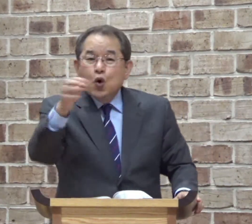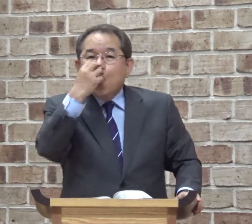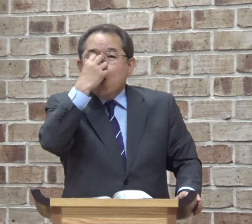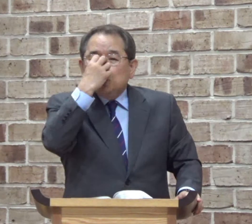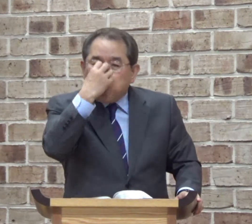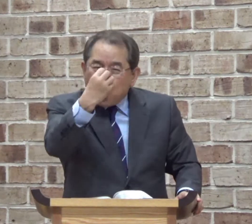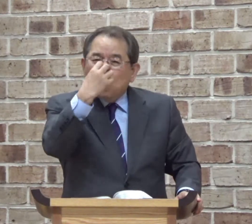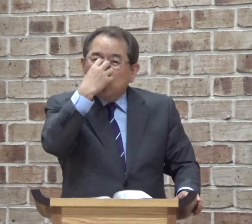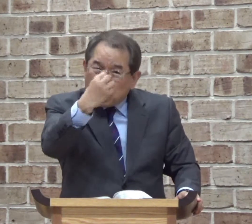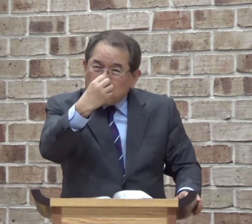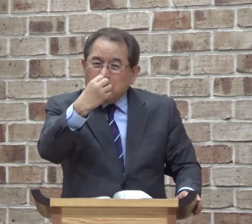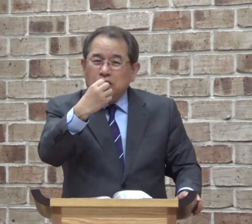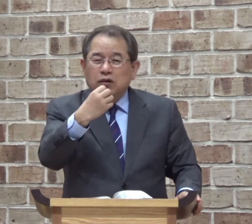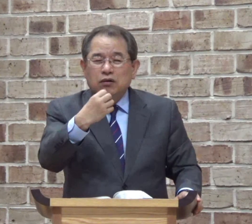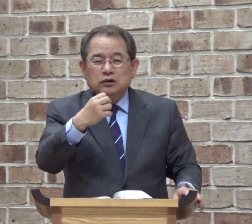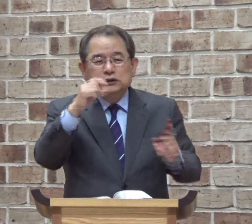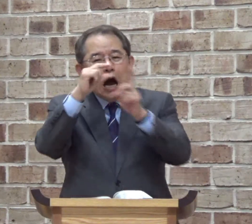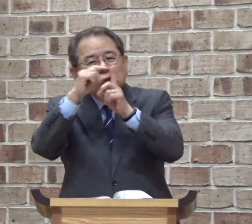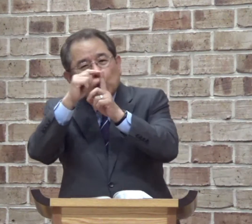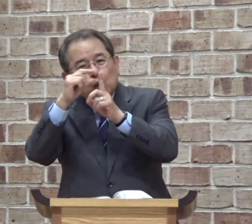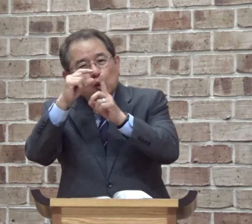교만하기 쉬운 환경들은